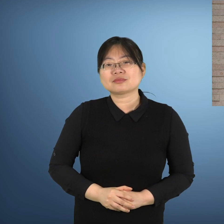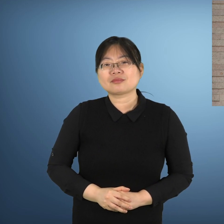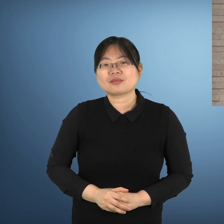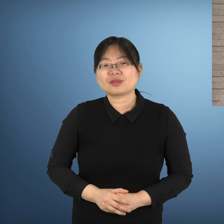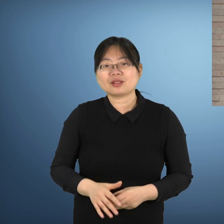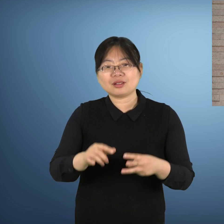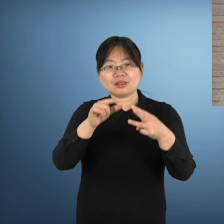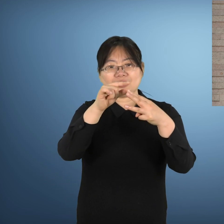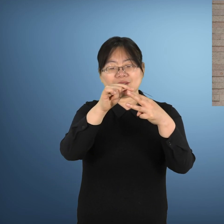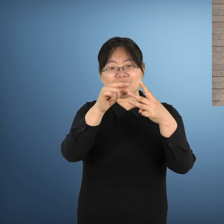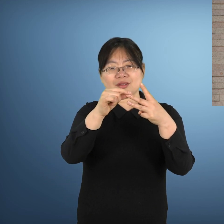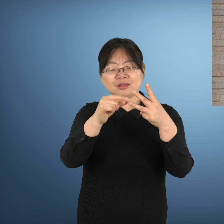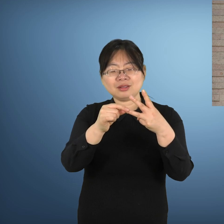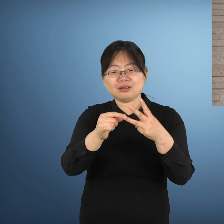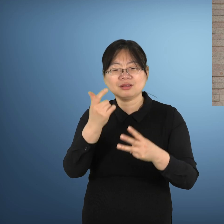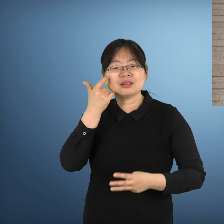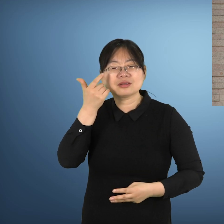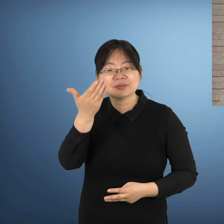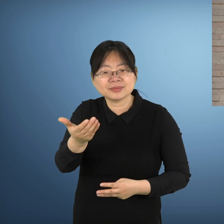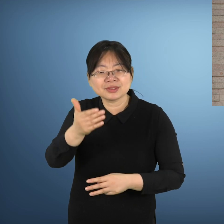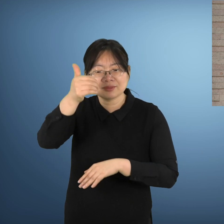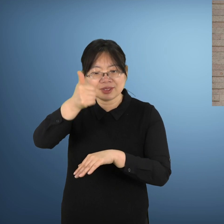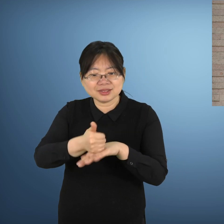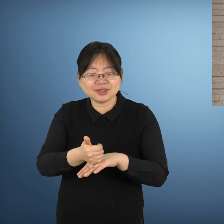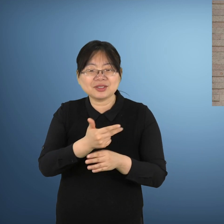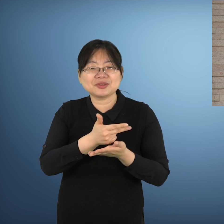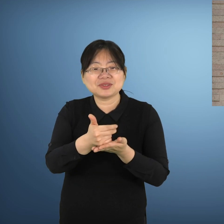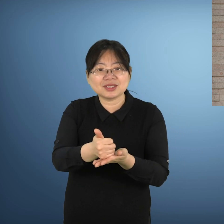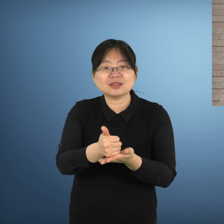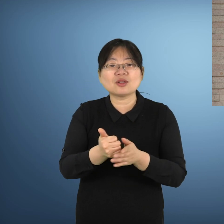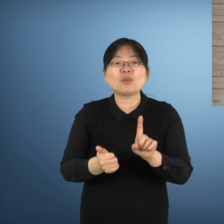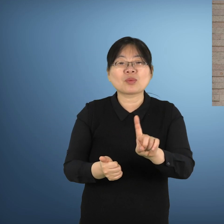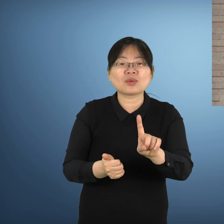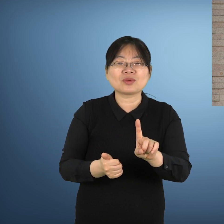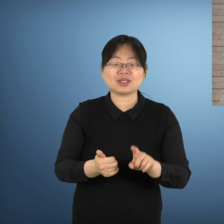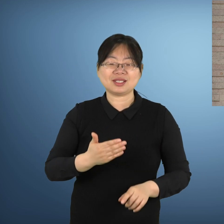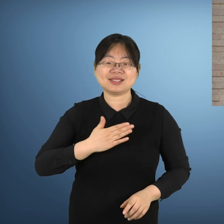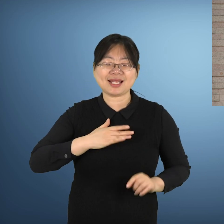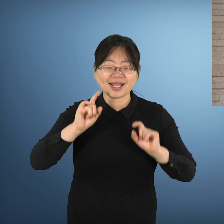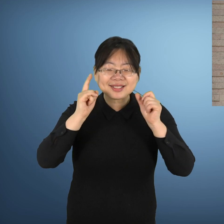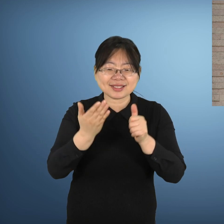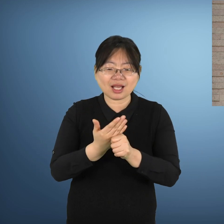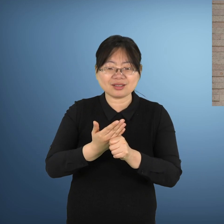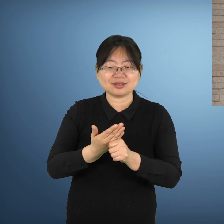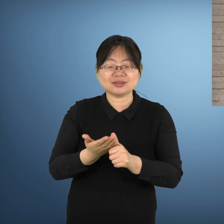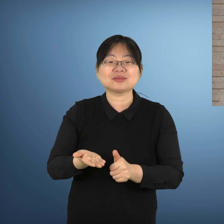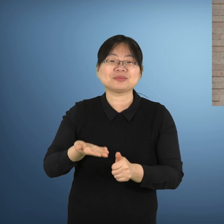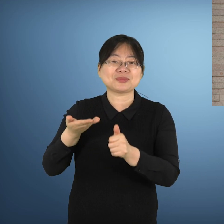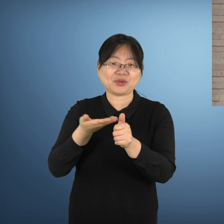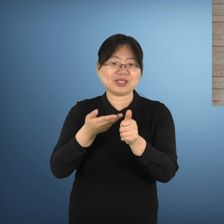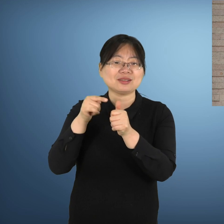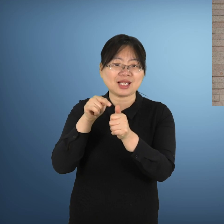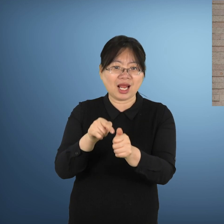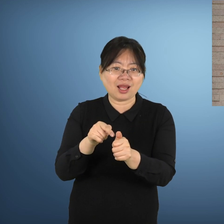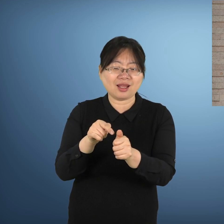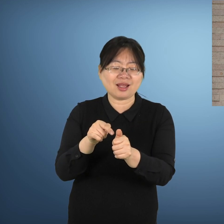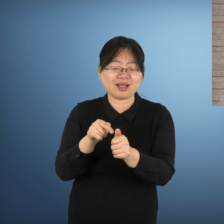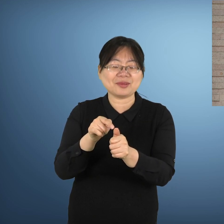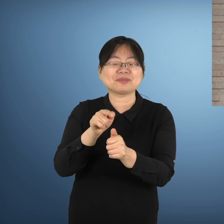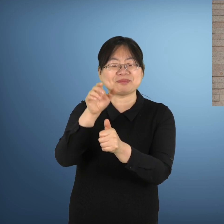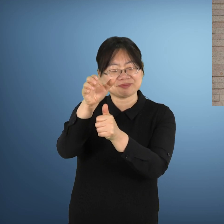3번에 걸쳐서 질문 끝에 주님은 내 양을 먹이라, 내 양을 치라, 내 양을 먹이라.